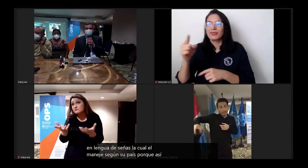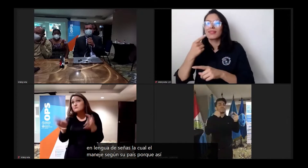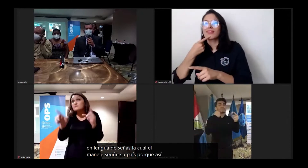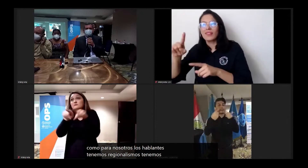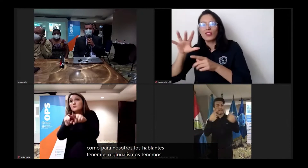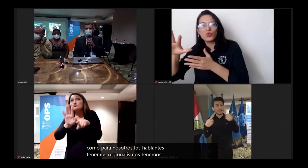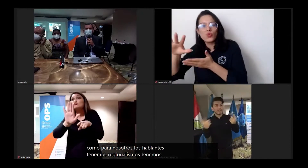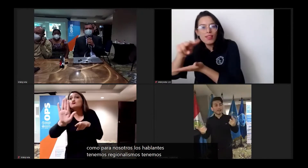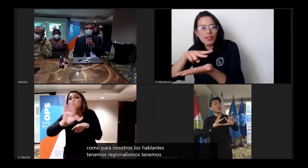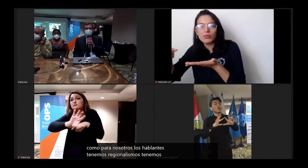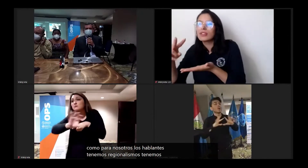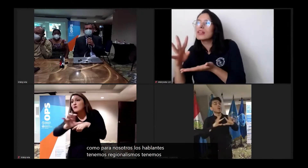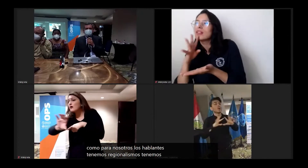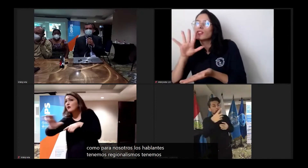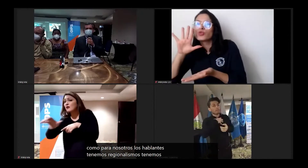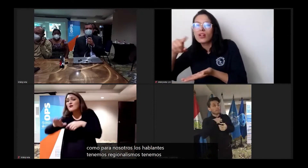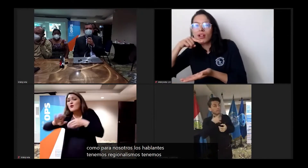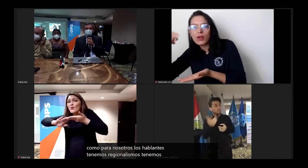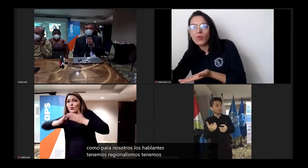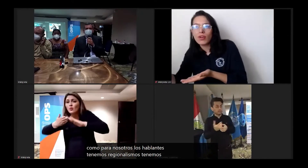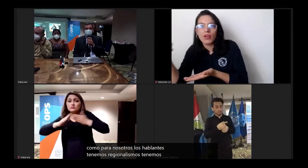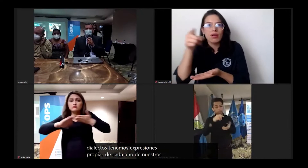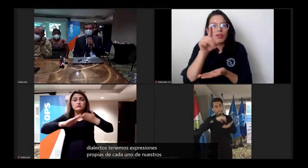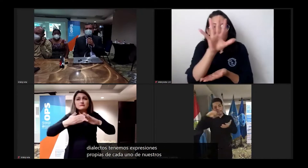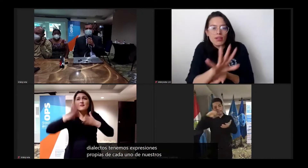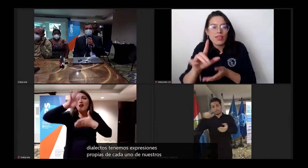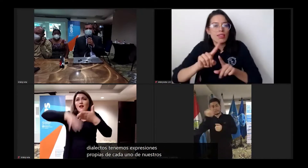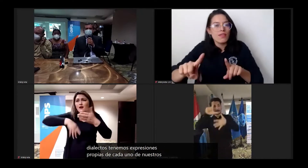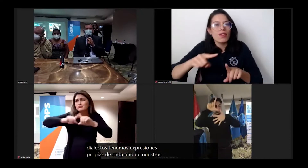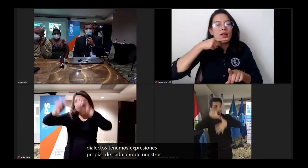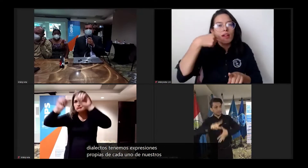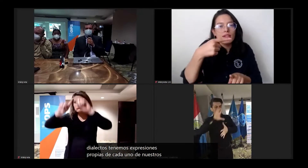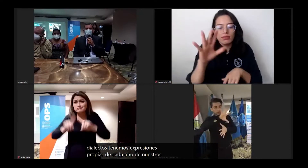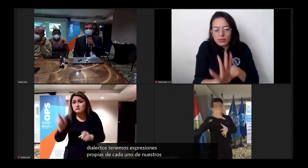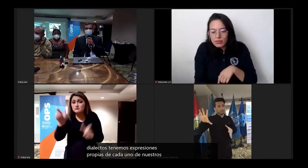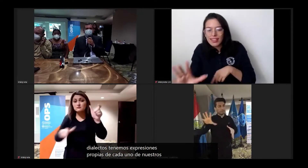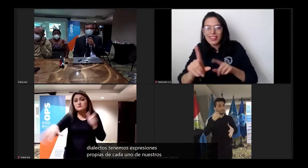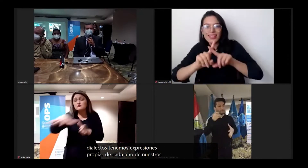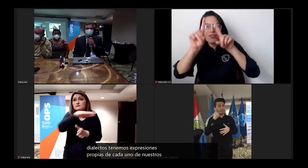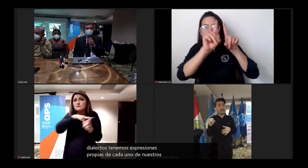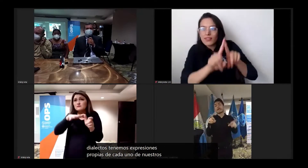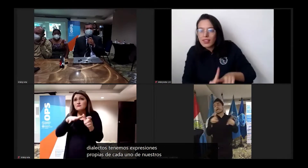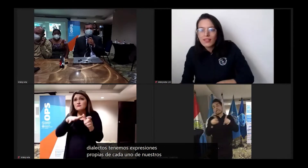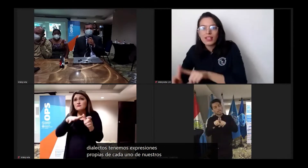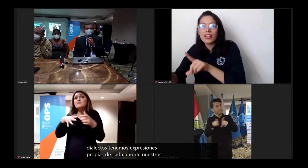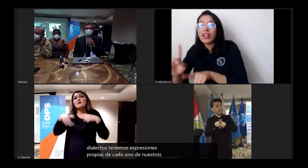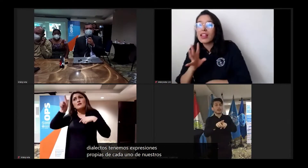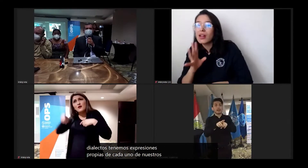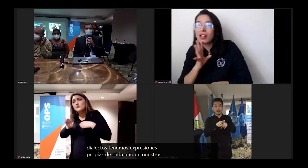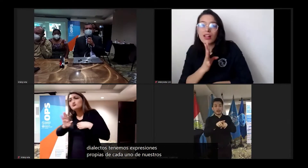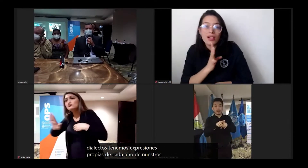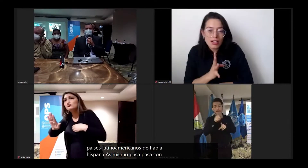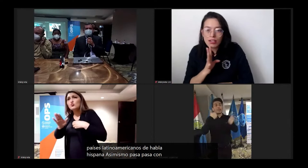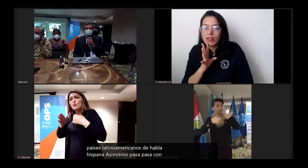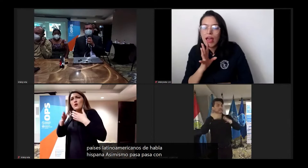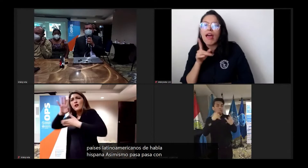expresiones propias de cada uno de nuestros países latinoamericanos de habla hispana. Asimismo pasa con ese lenguaje